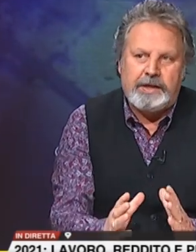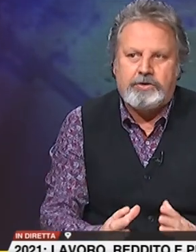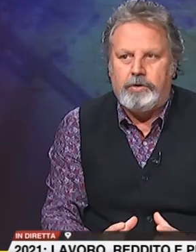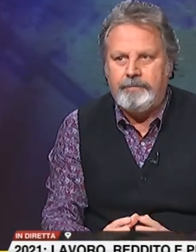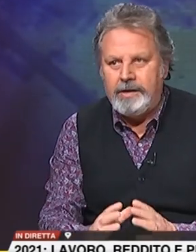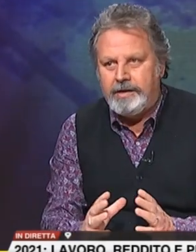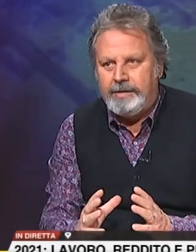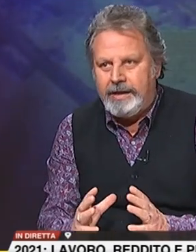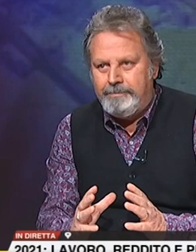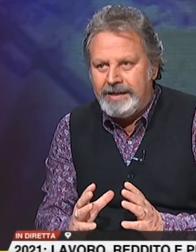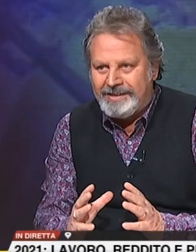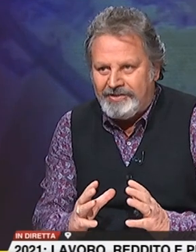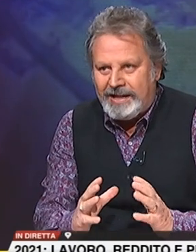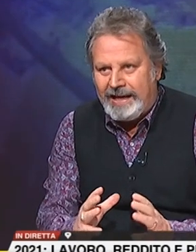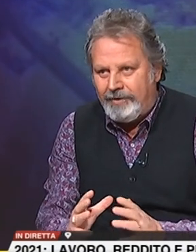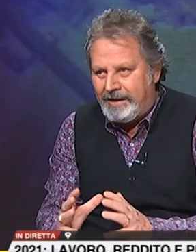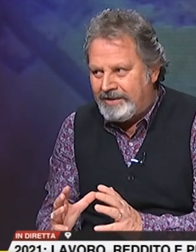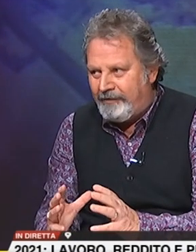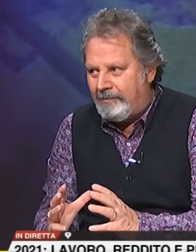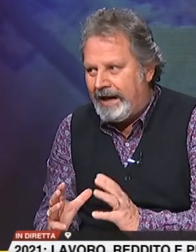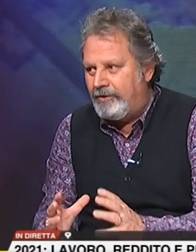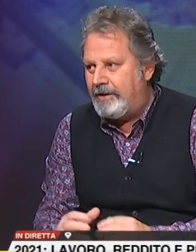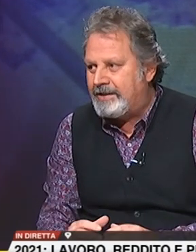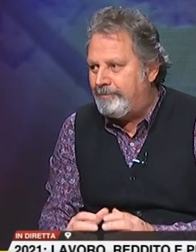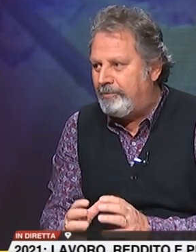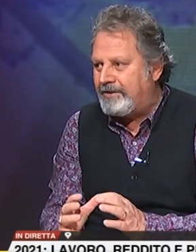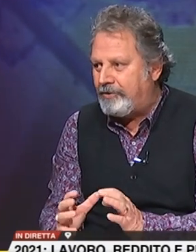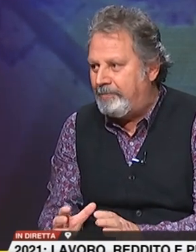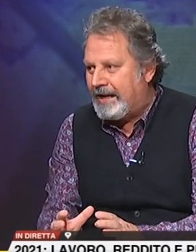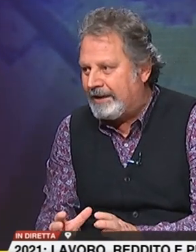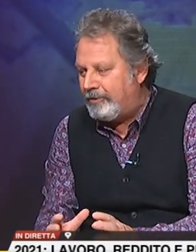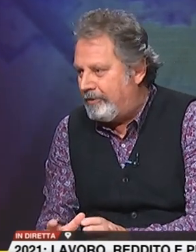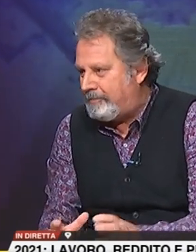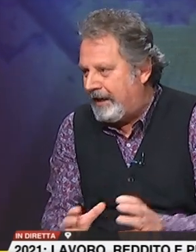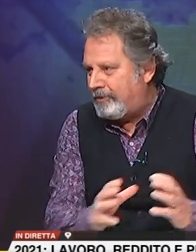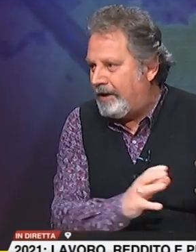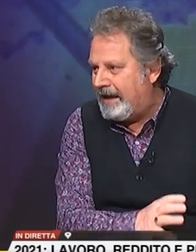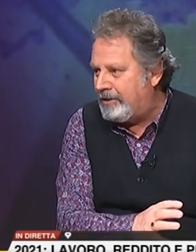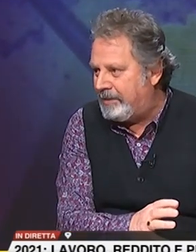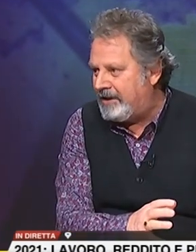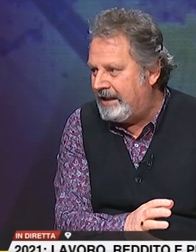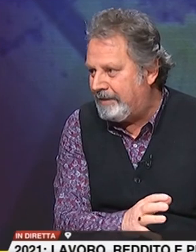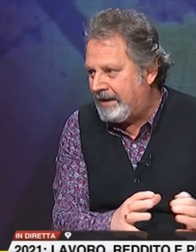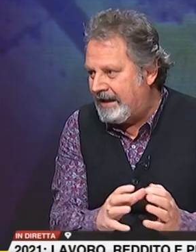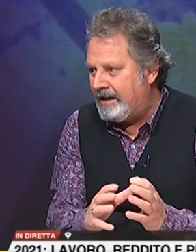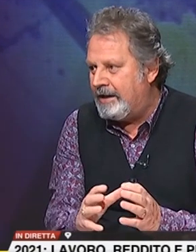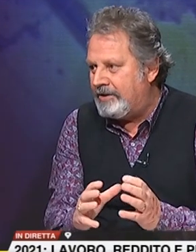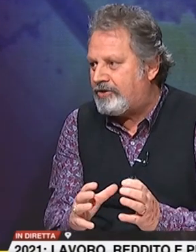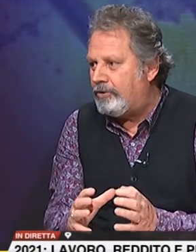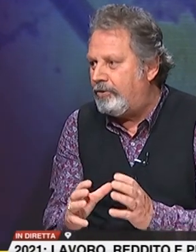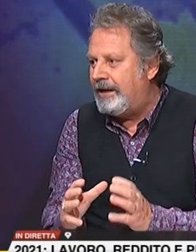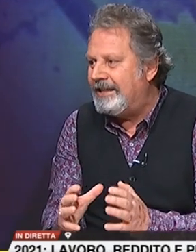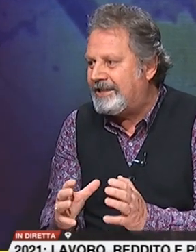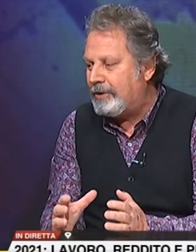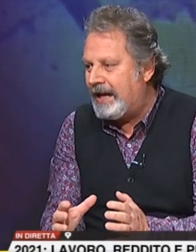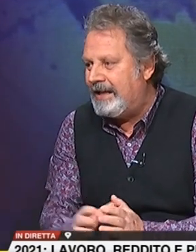su questo, il mese di gennaio e il mese di febbraio è sempre un mese complicato rispetto all'anno precedente, perché ci